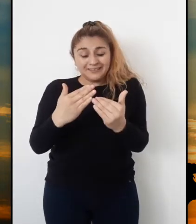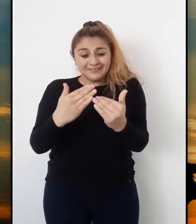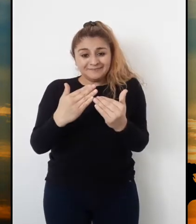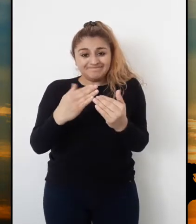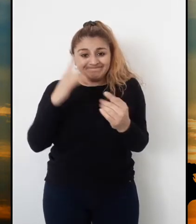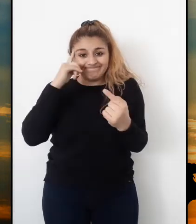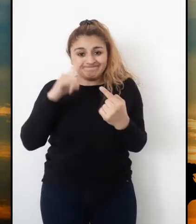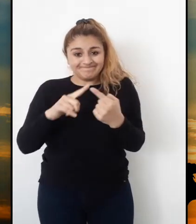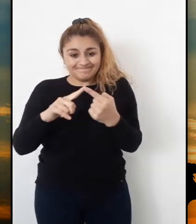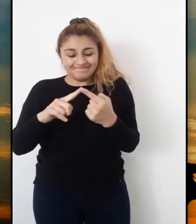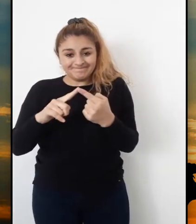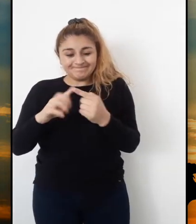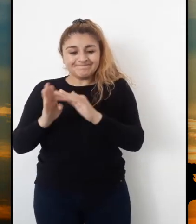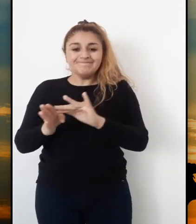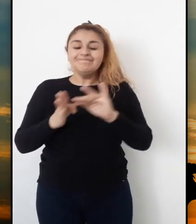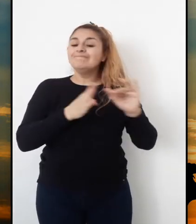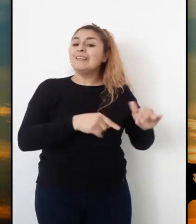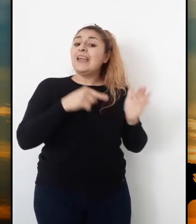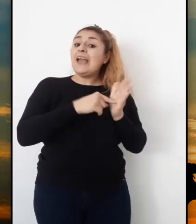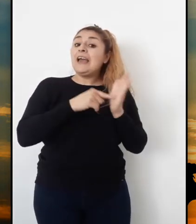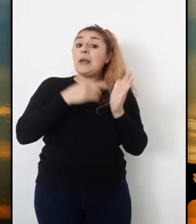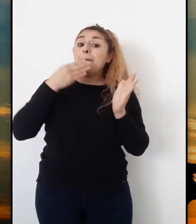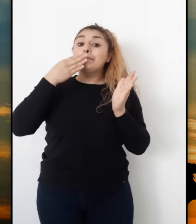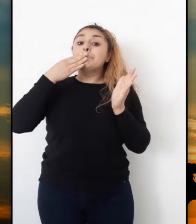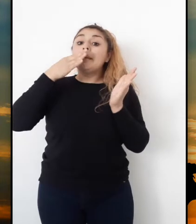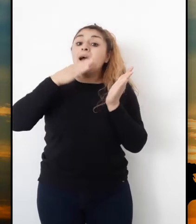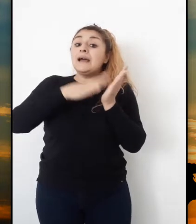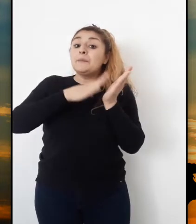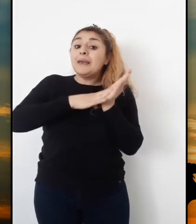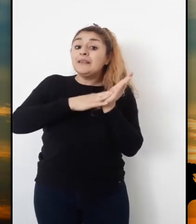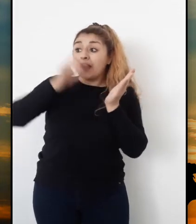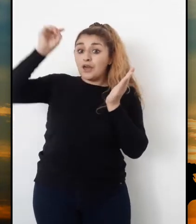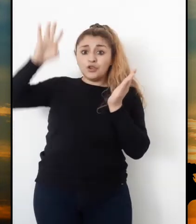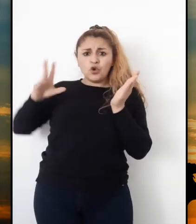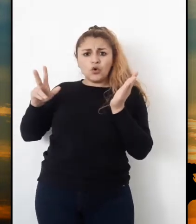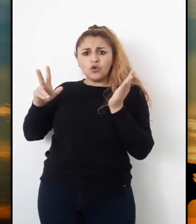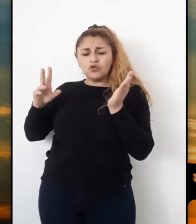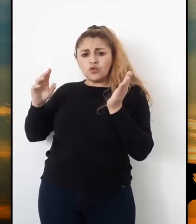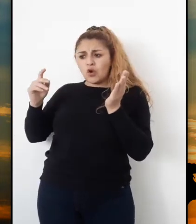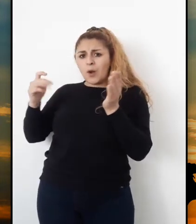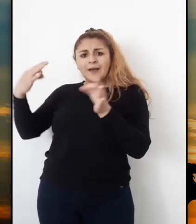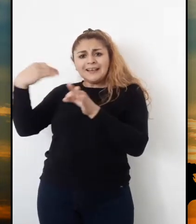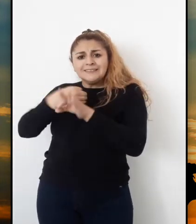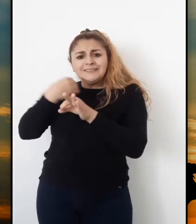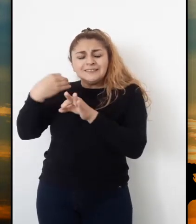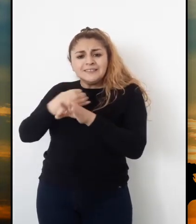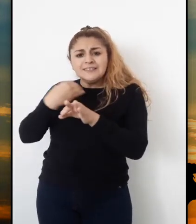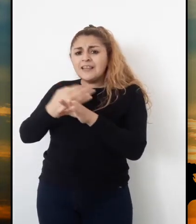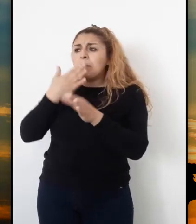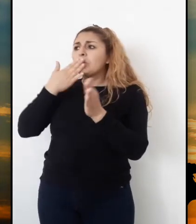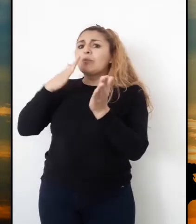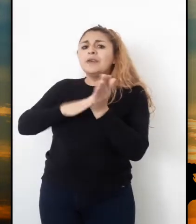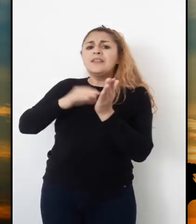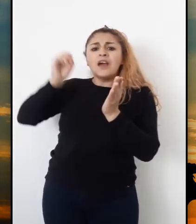Dios nos da una promesa de gran valor para nuestras vidas. Dieu ne promet que toutes choses. Dios